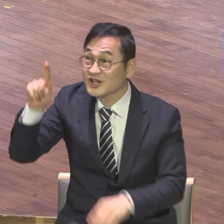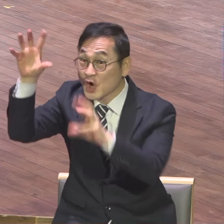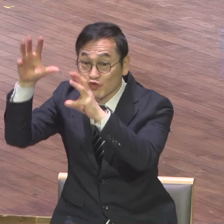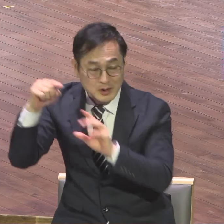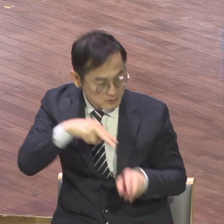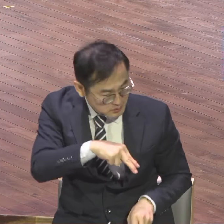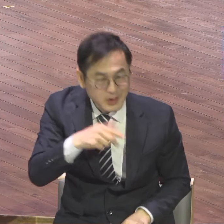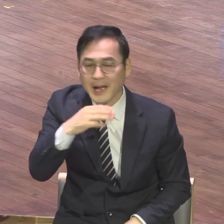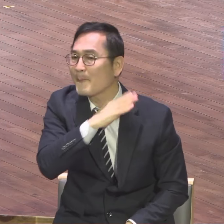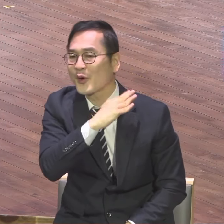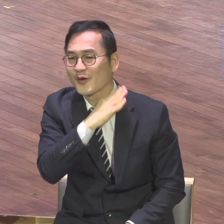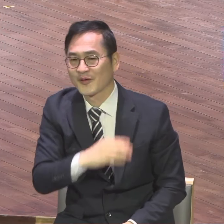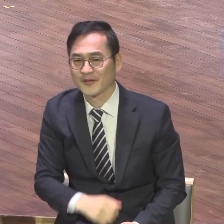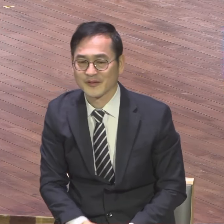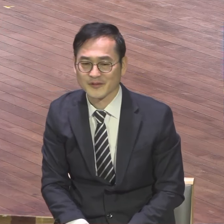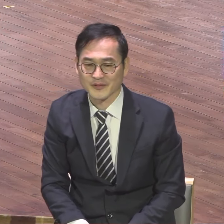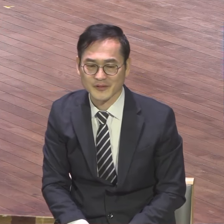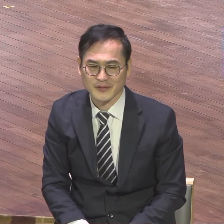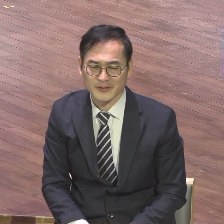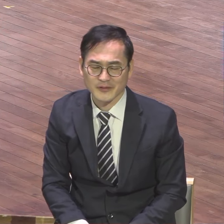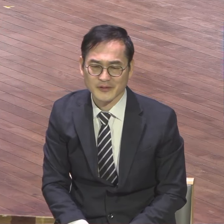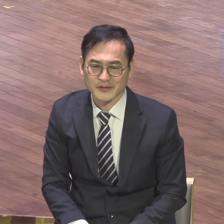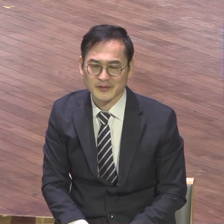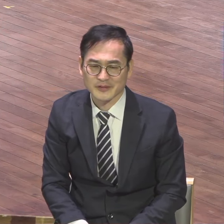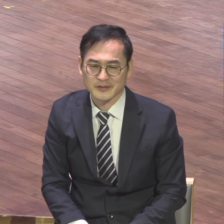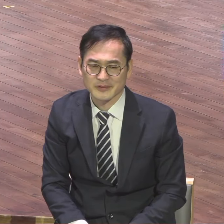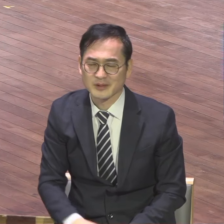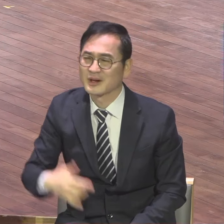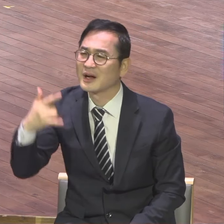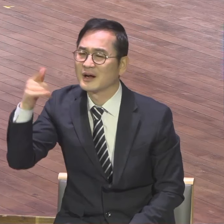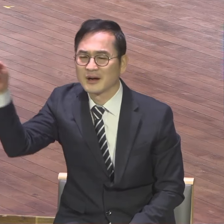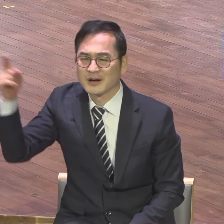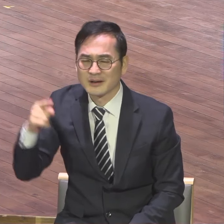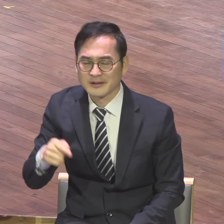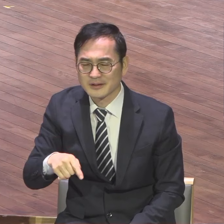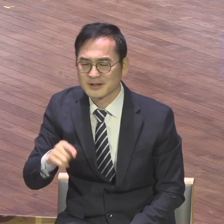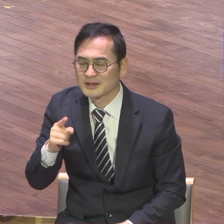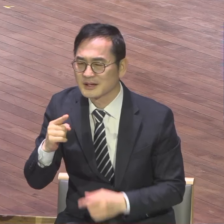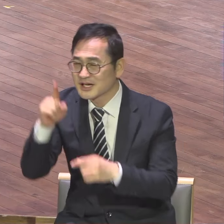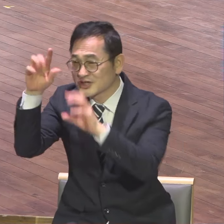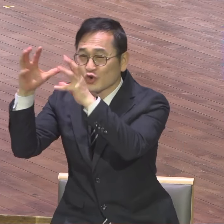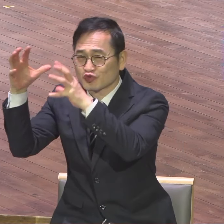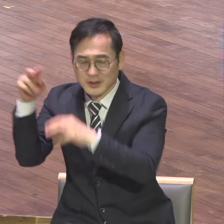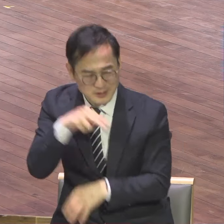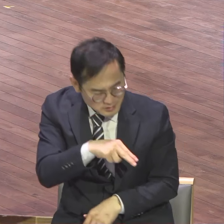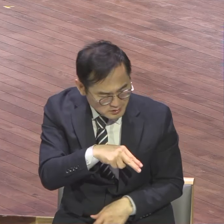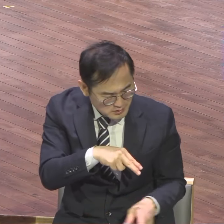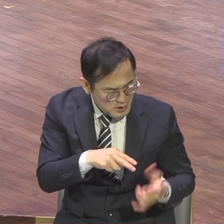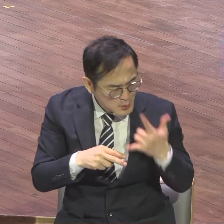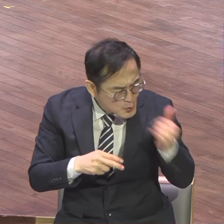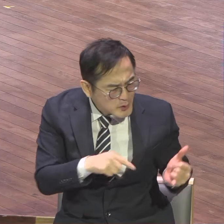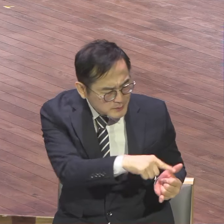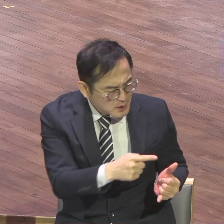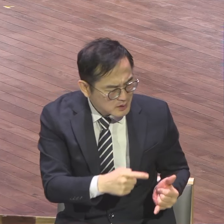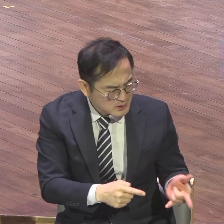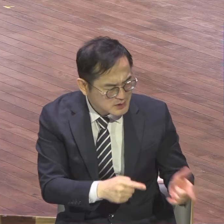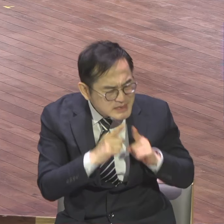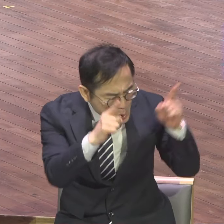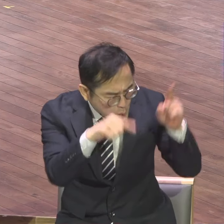아니, 부모들이, 형제들이 불타는 고통당하는 걸 보면 아니지, 안 보여요. 지역에서는 보여요. 비호식, 큰